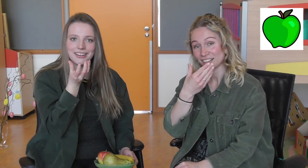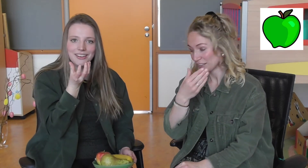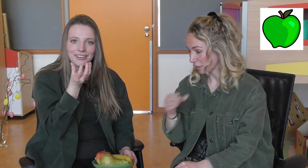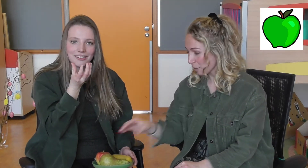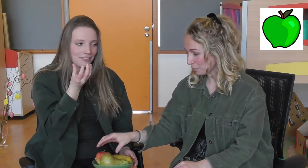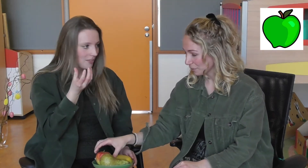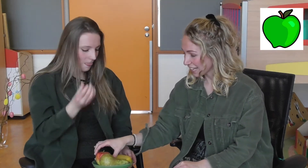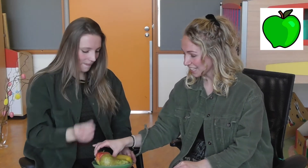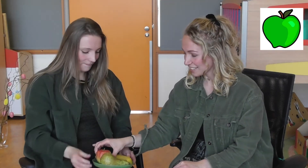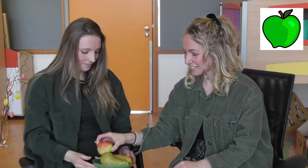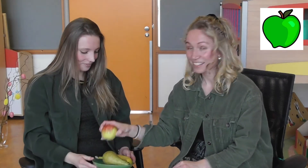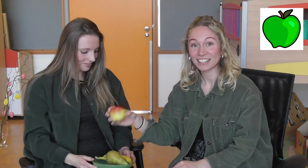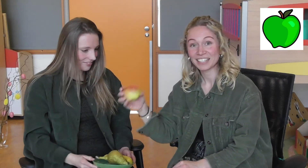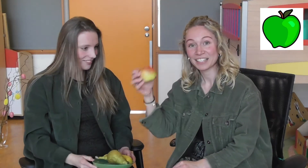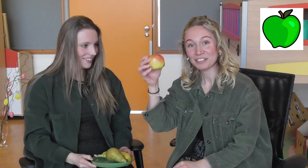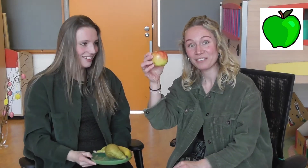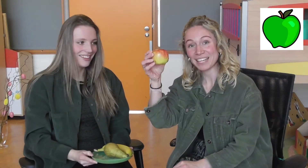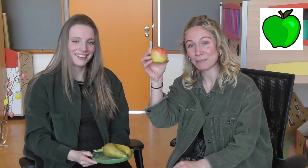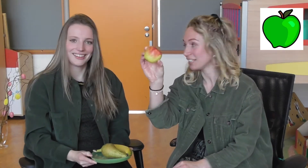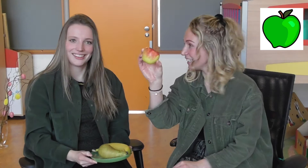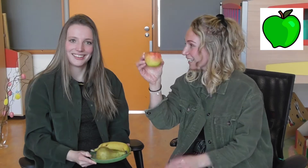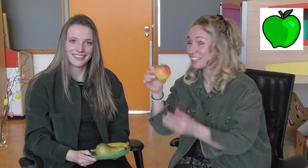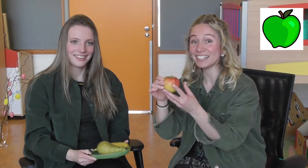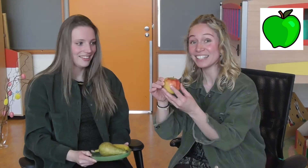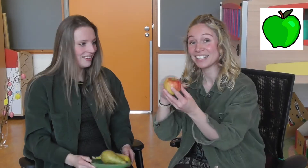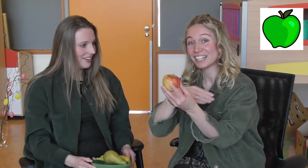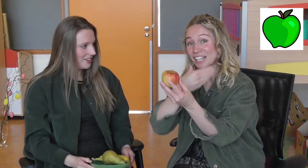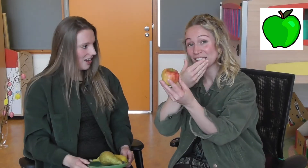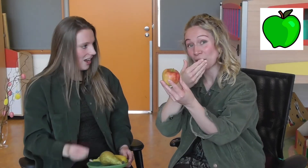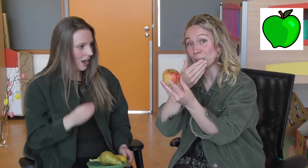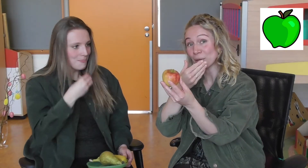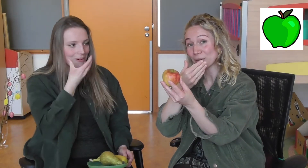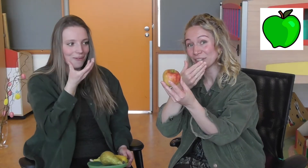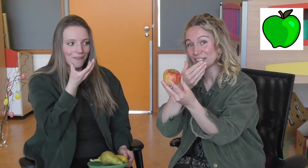Een appel, kijk eens. Wij hebben hier een appel.